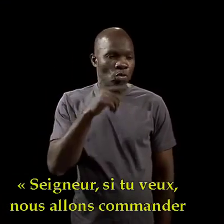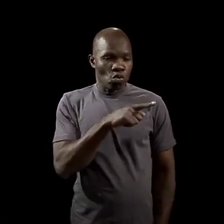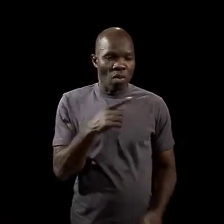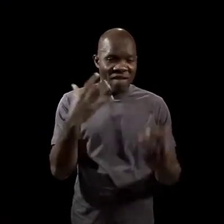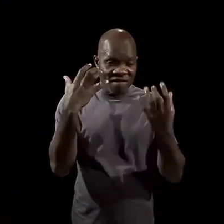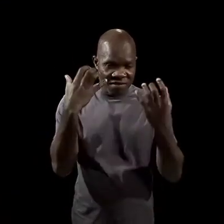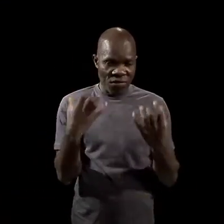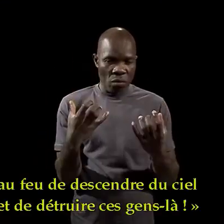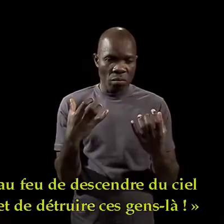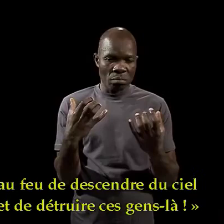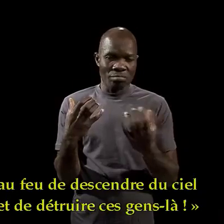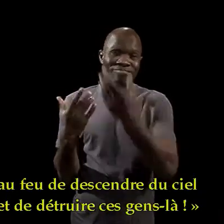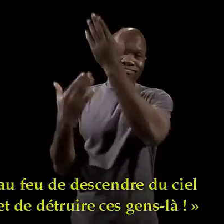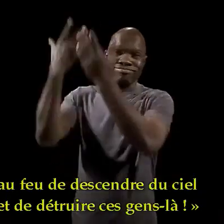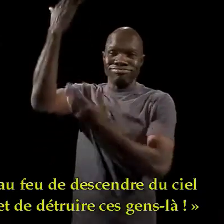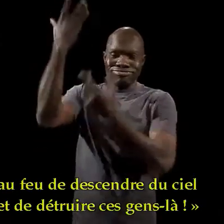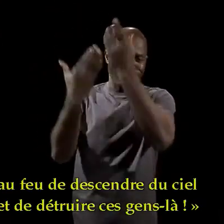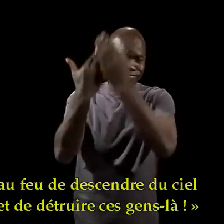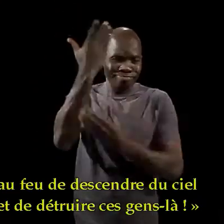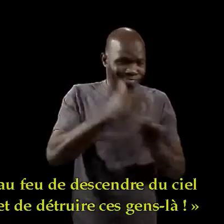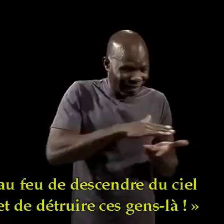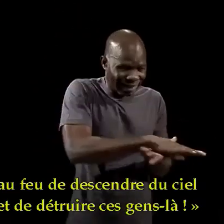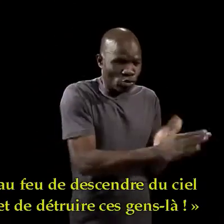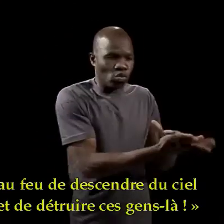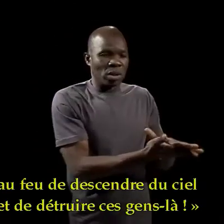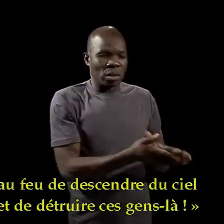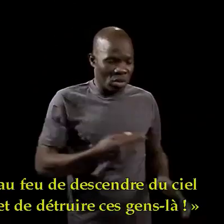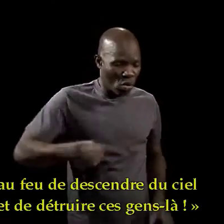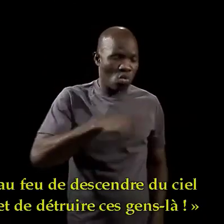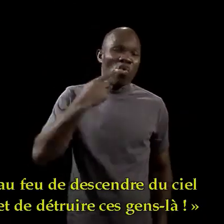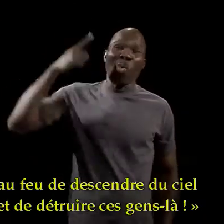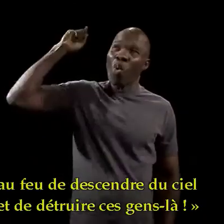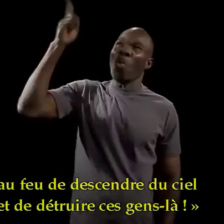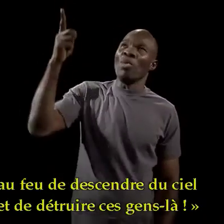allons commander au feu de descendre du ciel et de détruire ces gens-là.